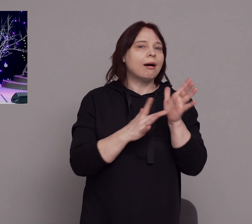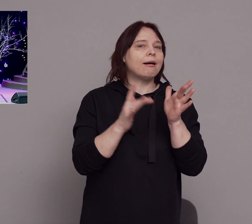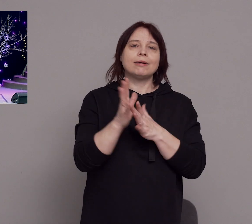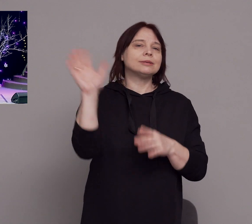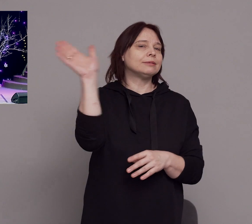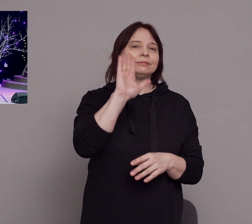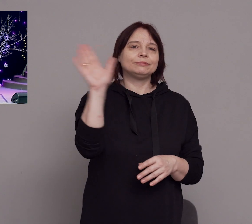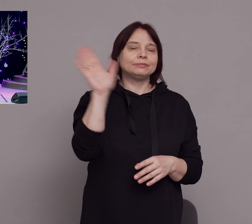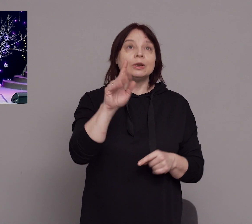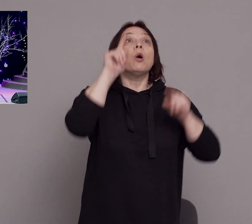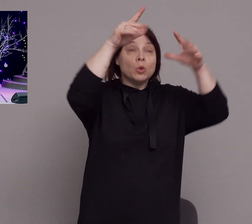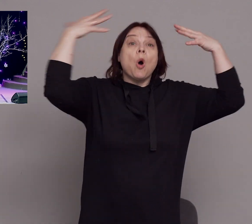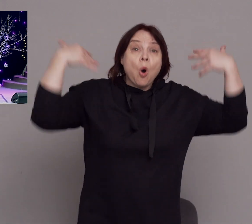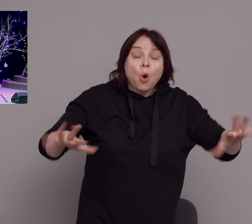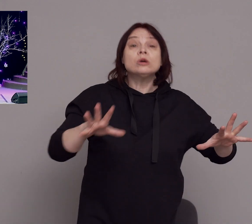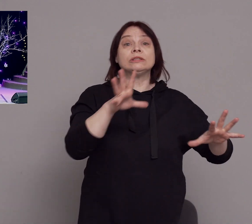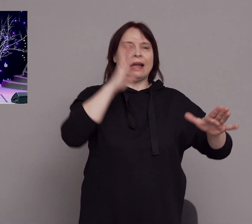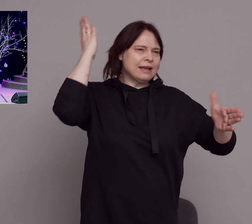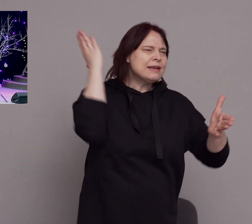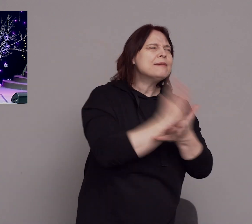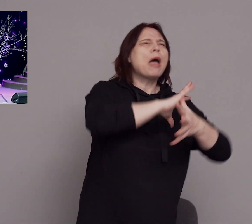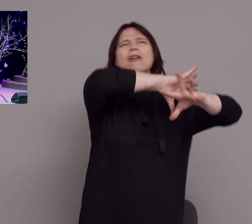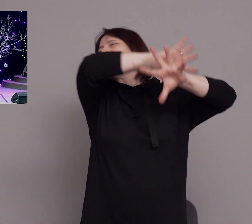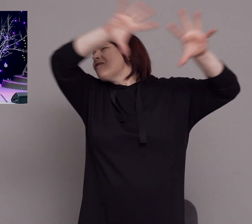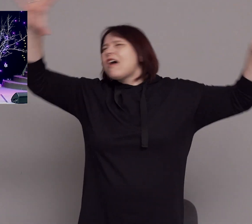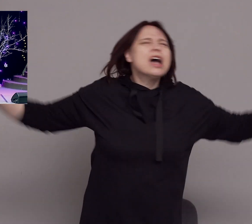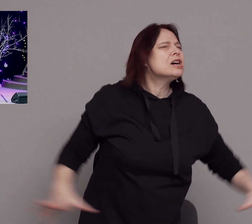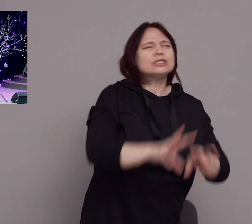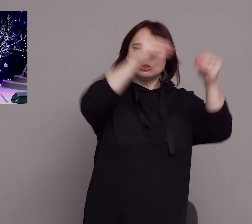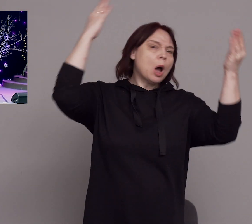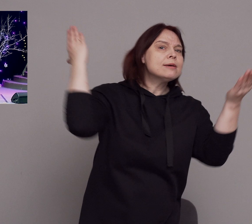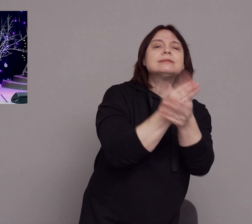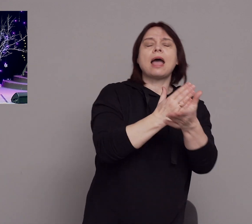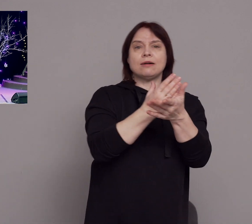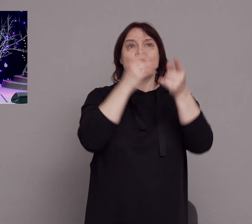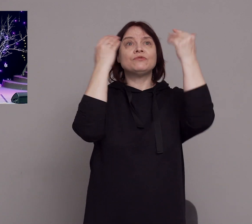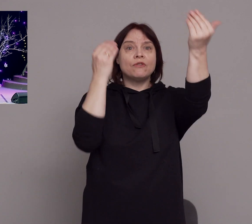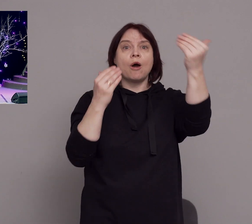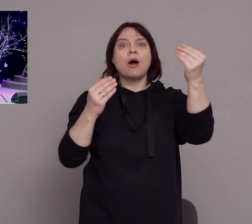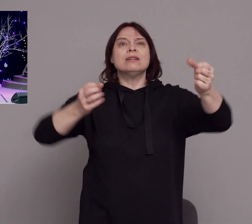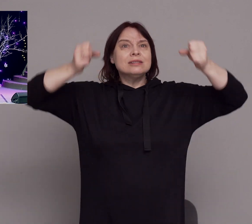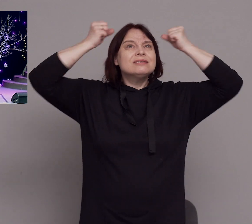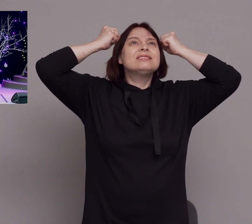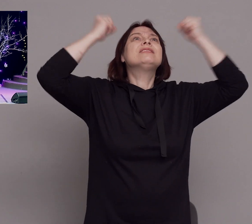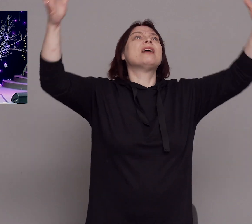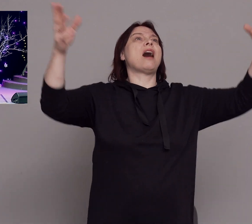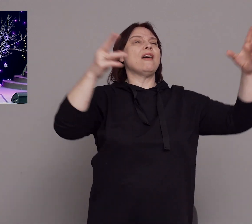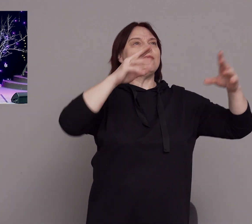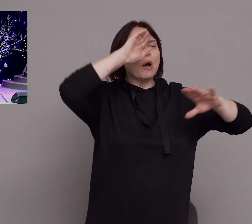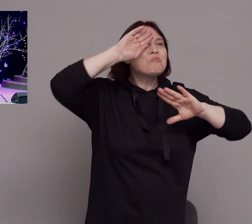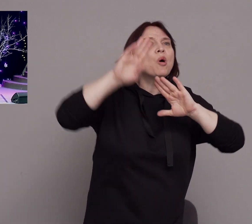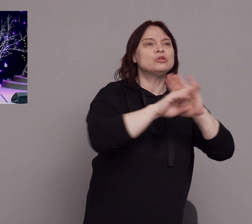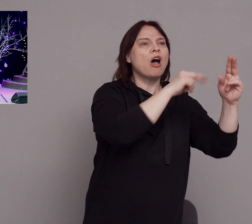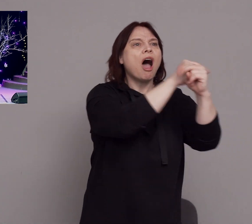И от чего Он отказался? Или, так скажем, что Он отложил в сторону? Он отложил в сторону то, что Он подчинил